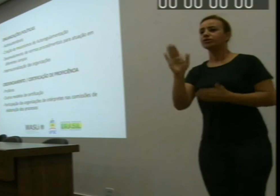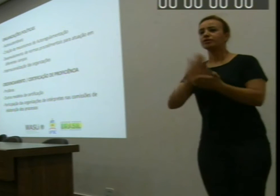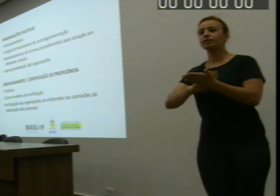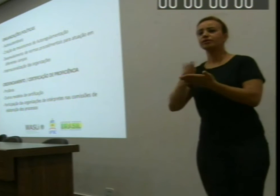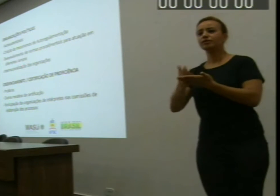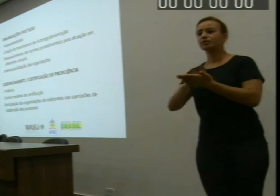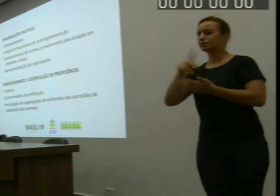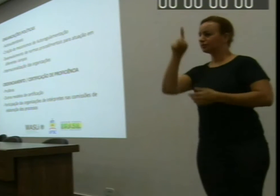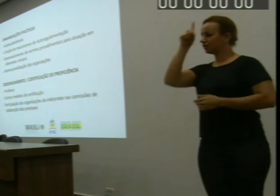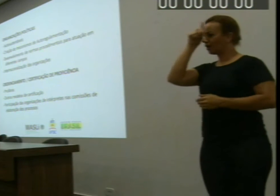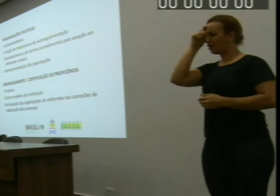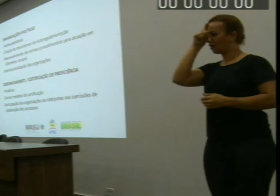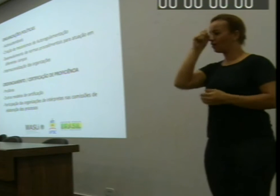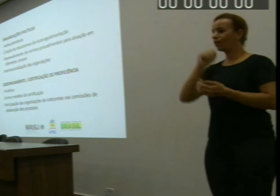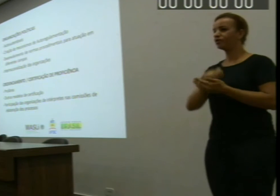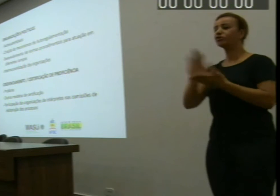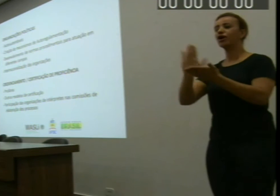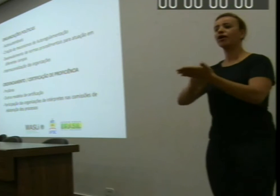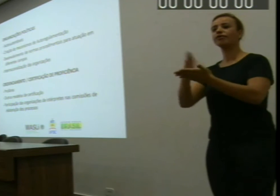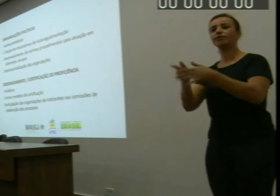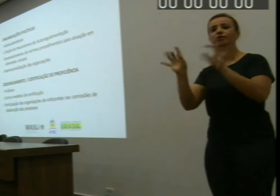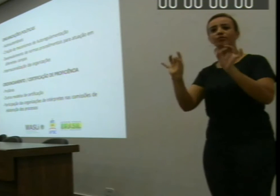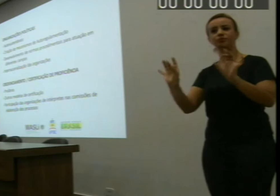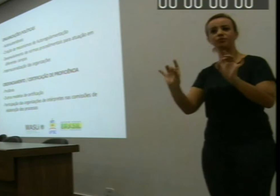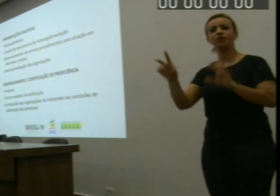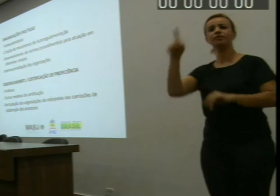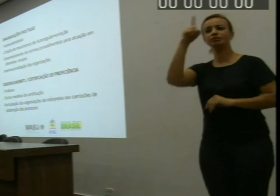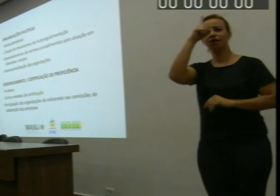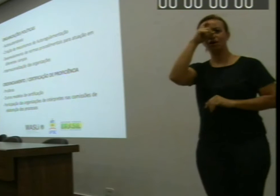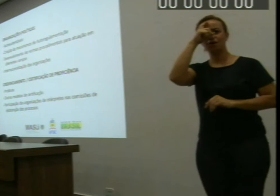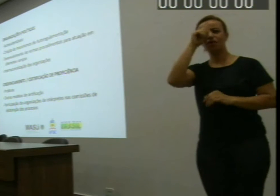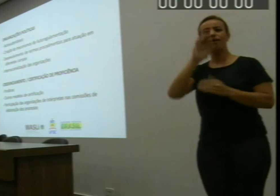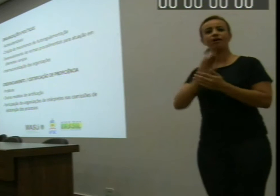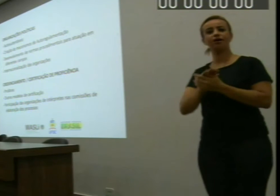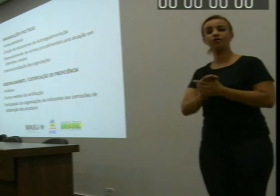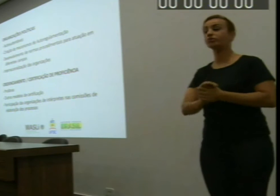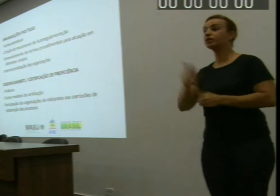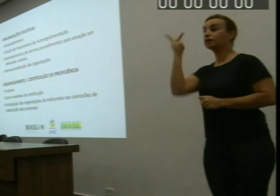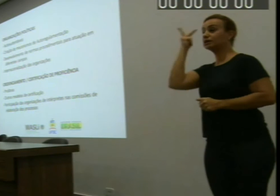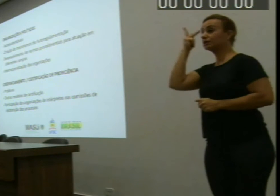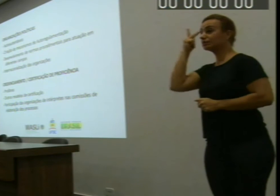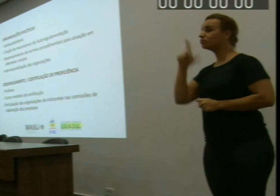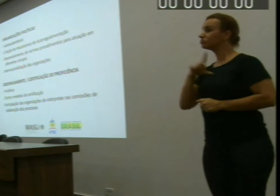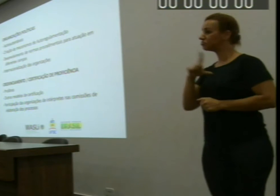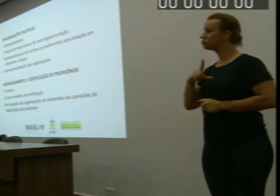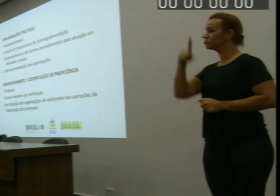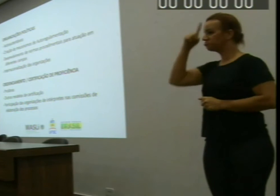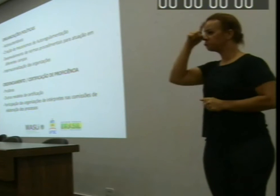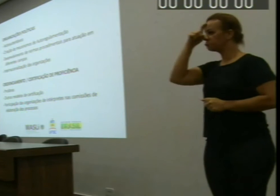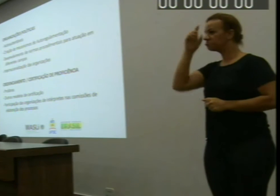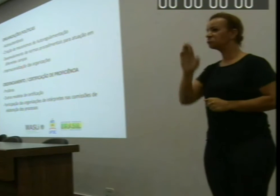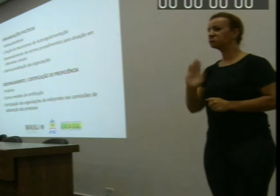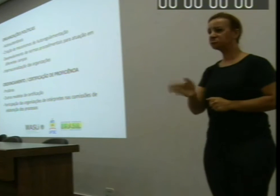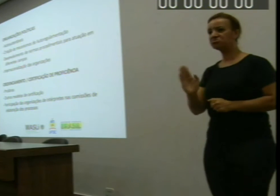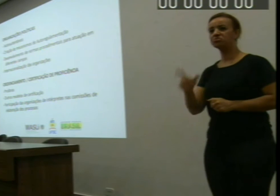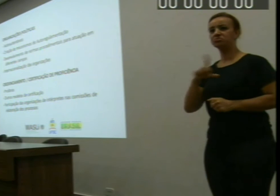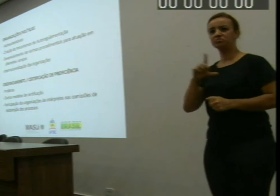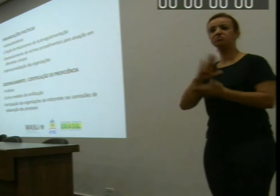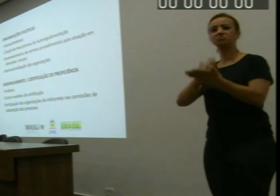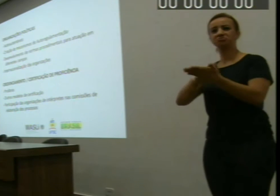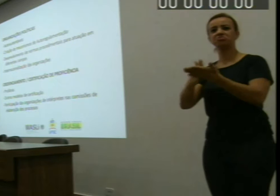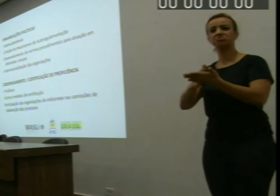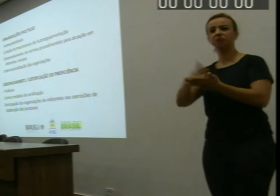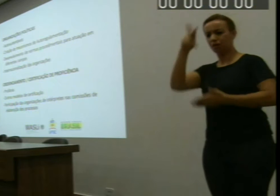médica intérpretes especializados em interpretação médica no Estado de São Paulo tem um hospital que tem uma intérprete do